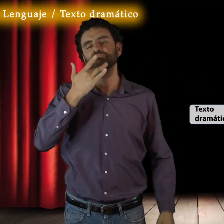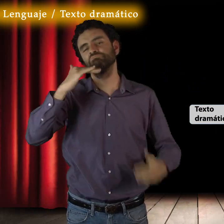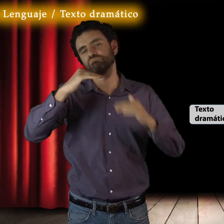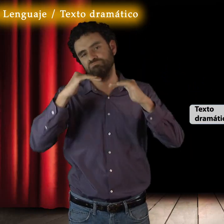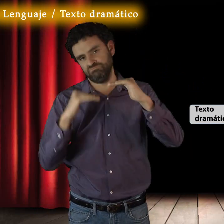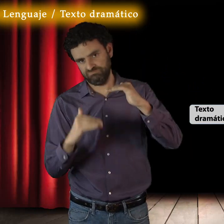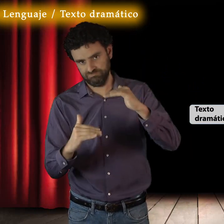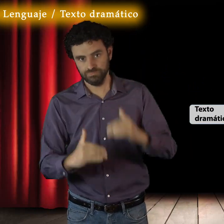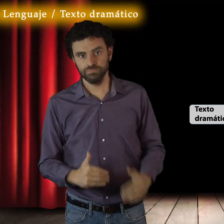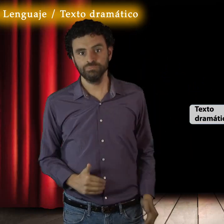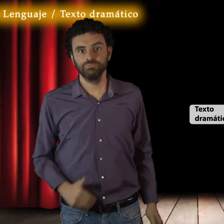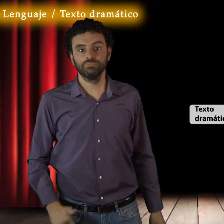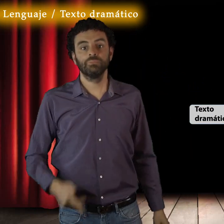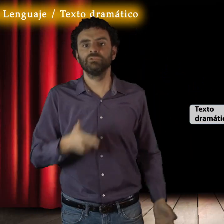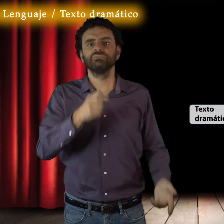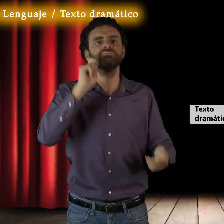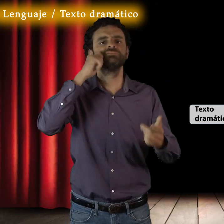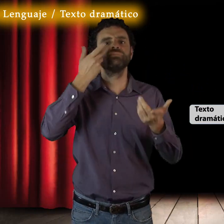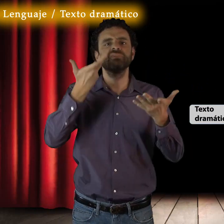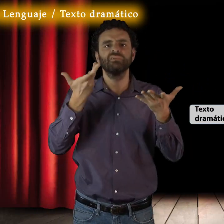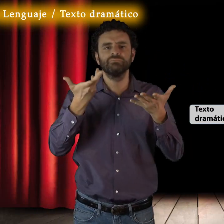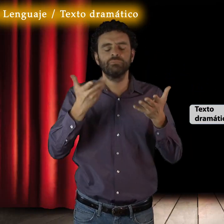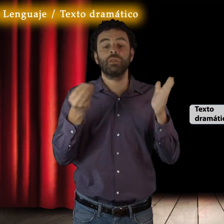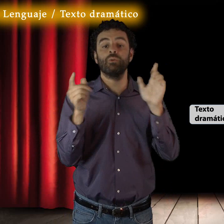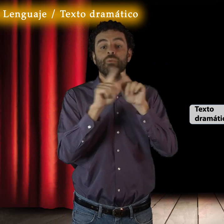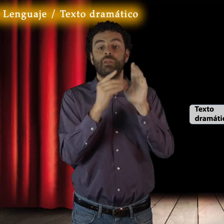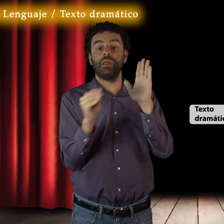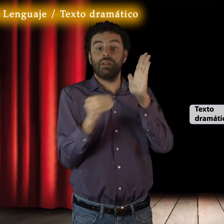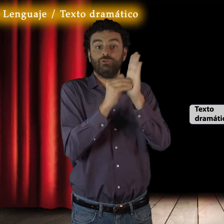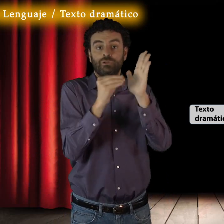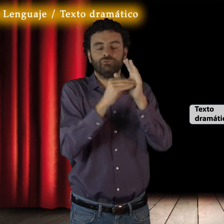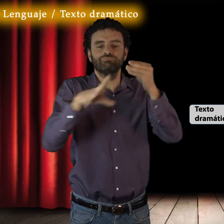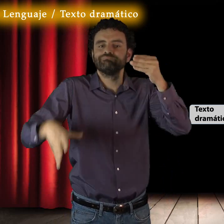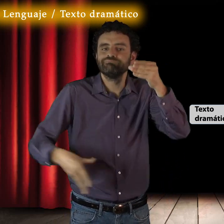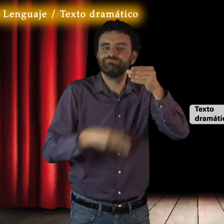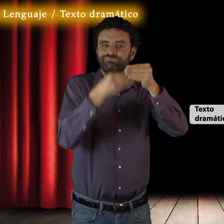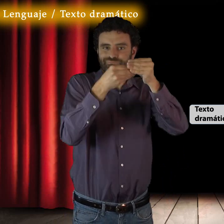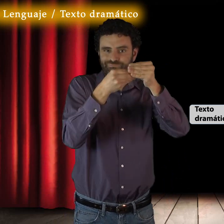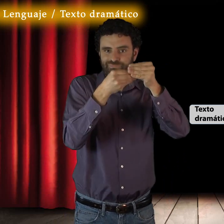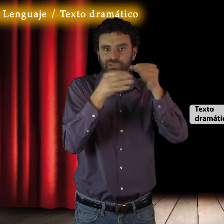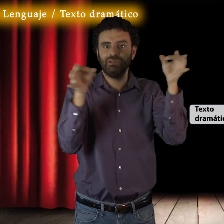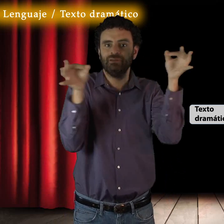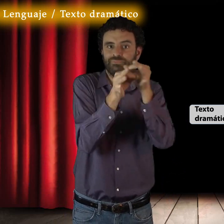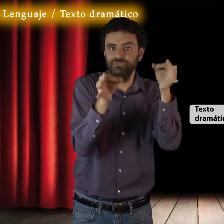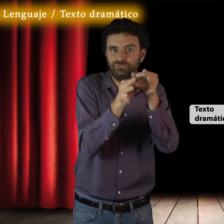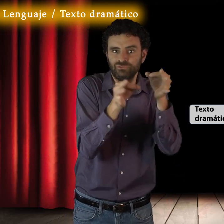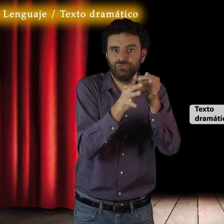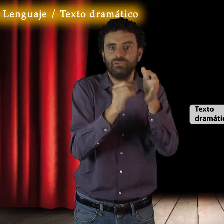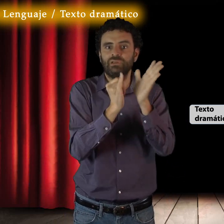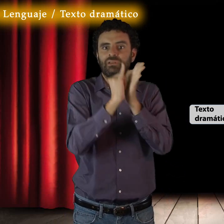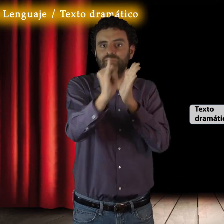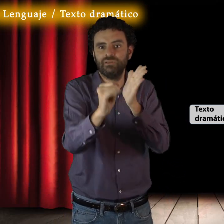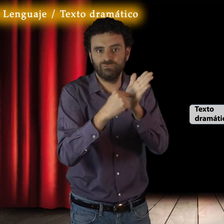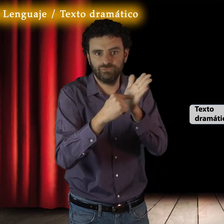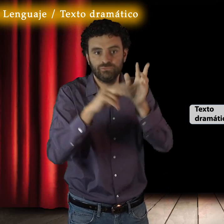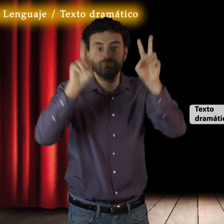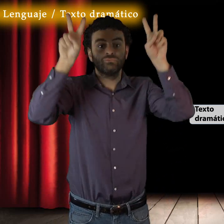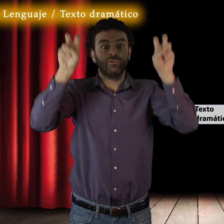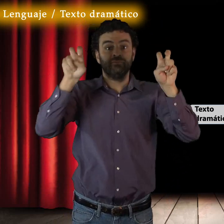el texto secundario es el conjunto de anotaciones explicaciones e indicaciones sobre la representación dramática suelen